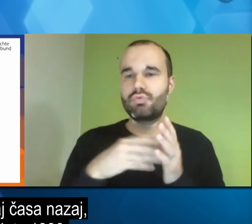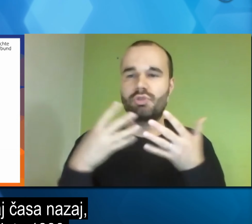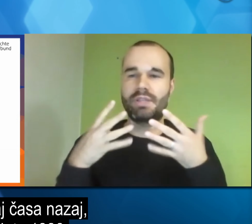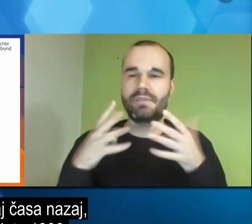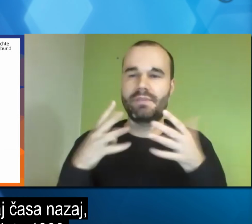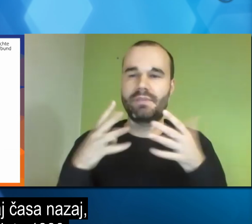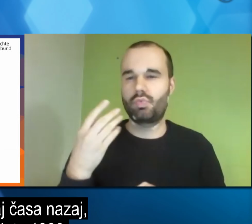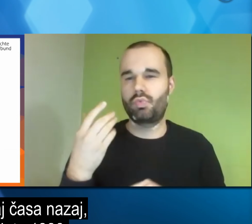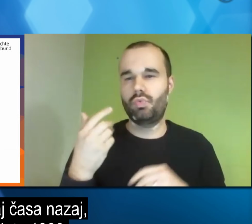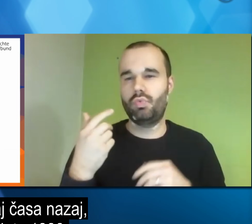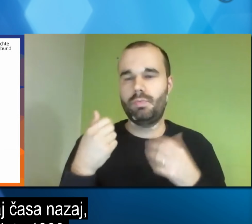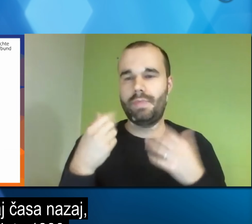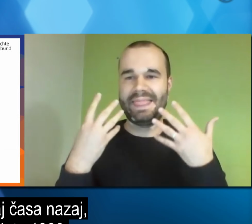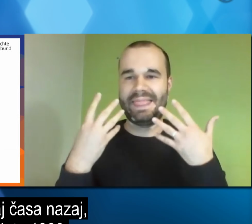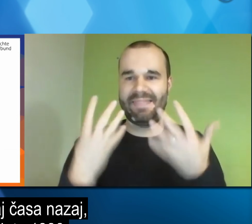nazaj,